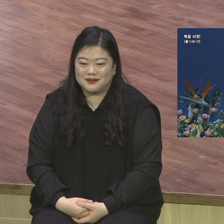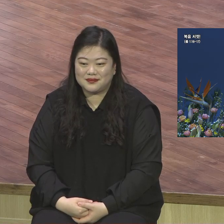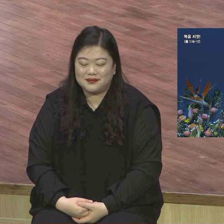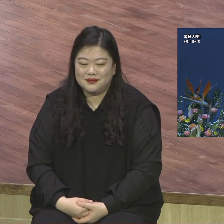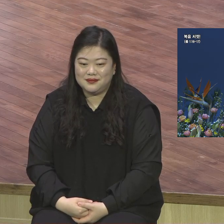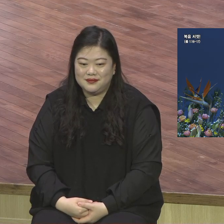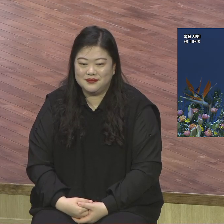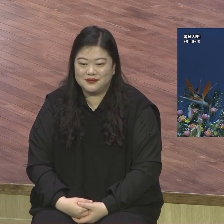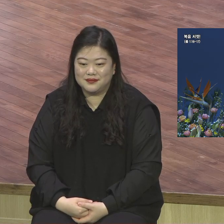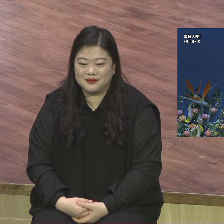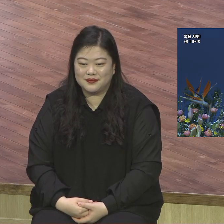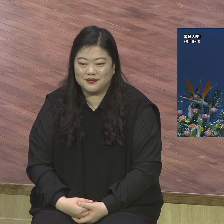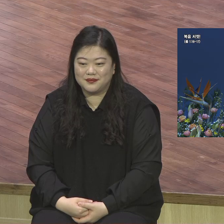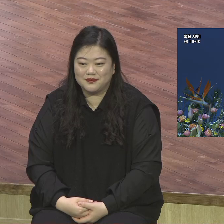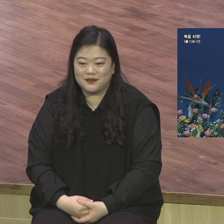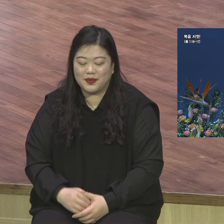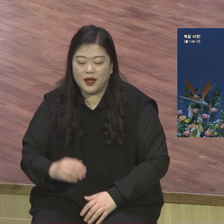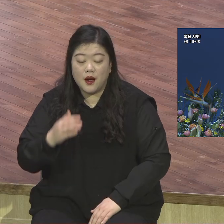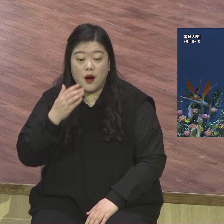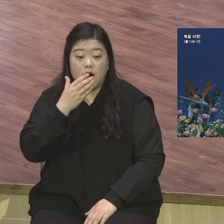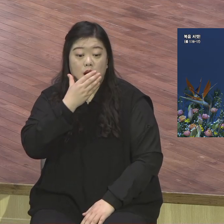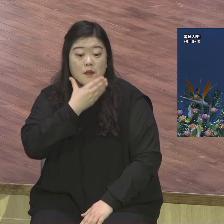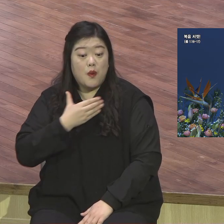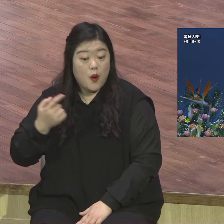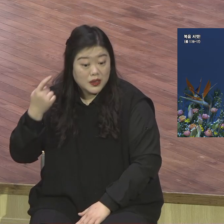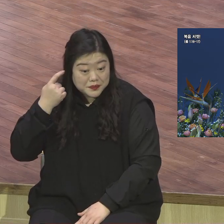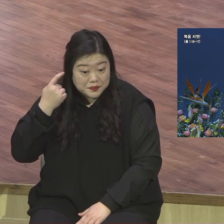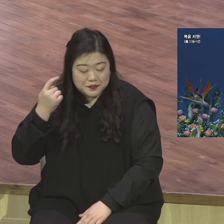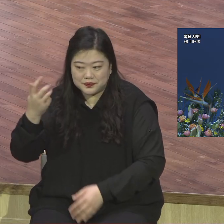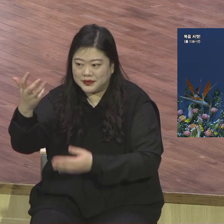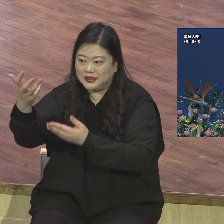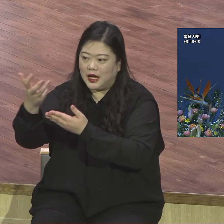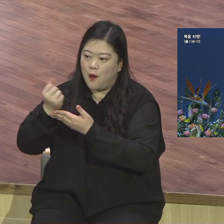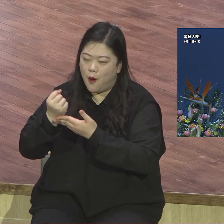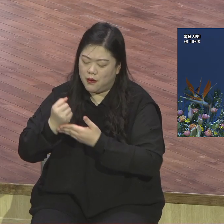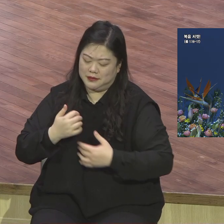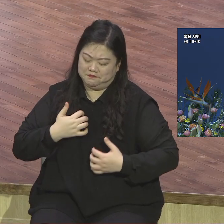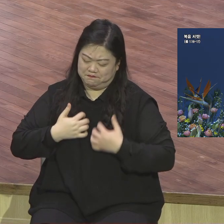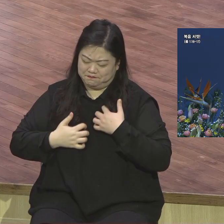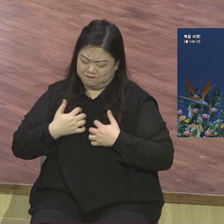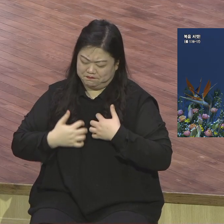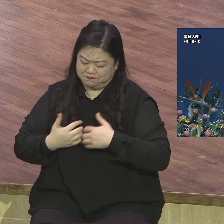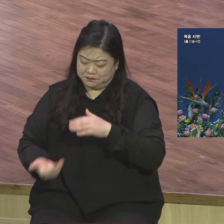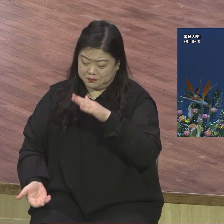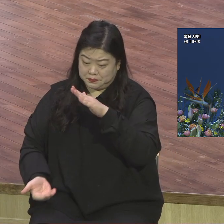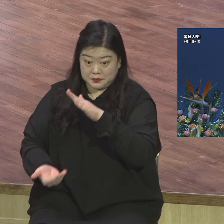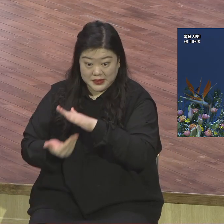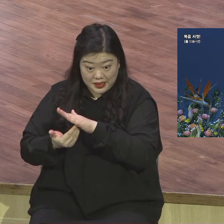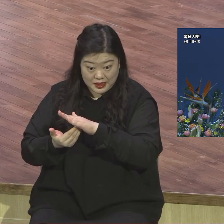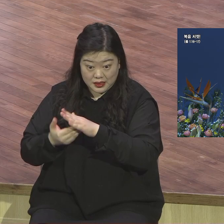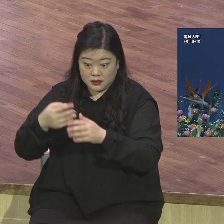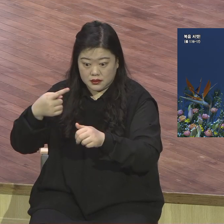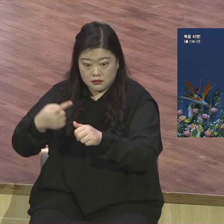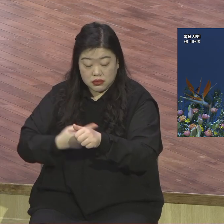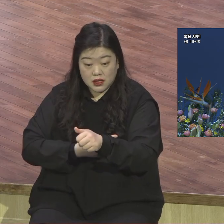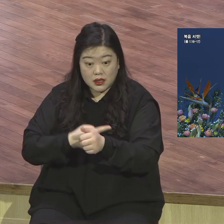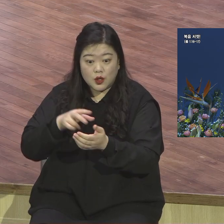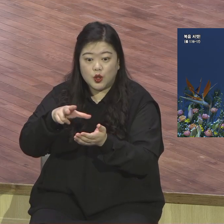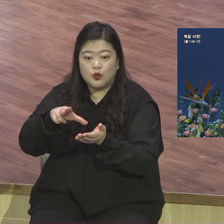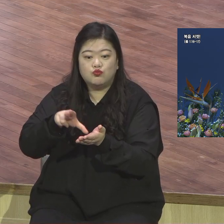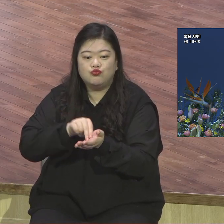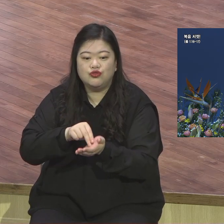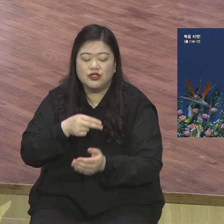복음을 사실적으로 누리고 영적 서밋이 된 사람은 사실은 아무런 문제가 없어요. 문제,